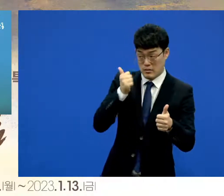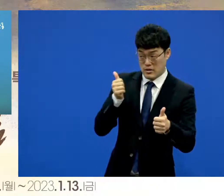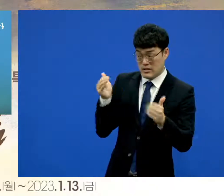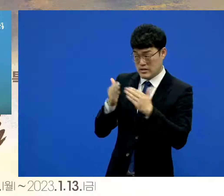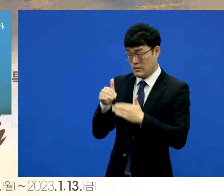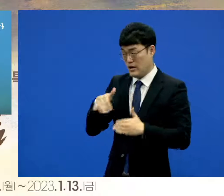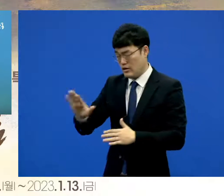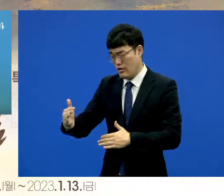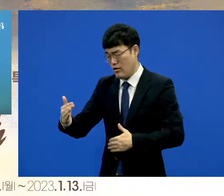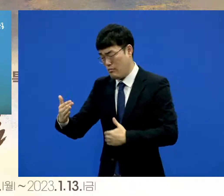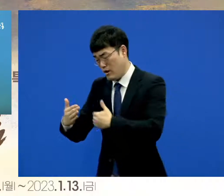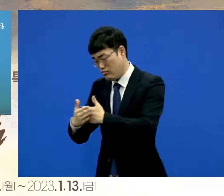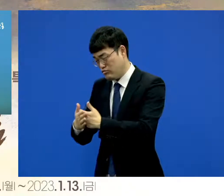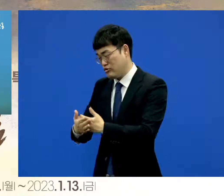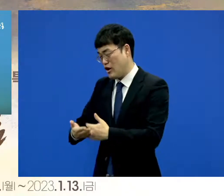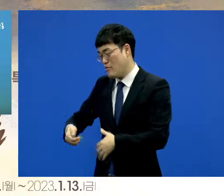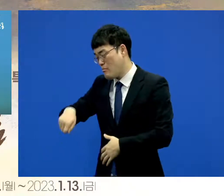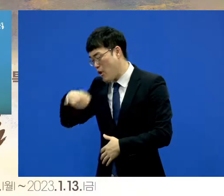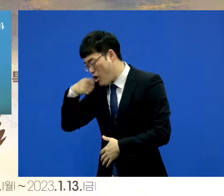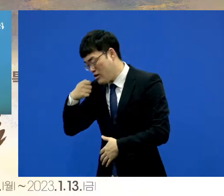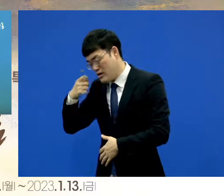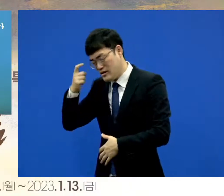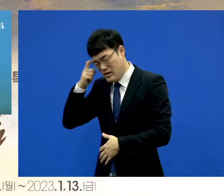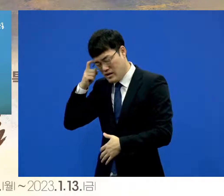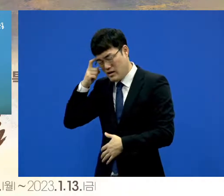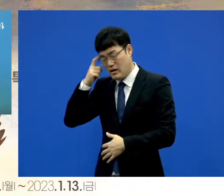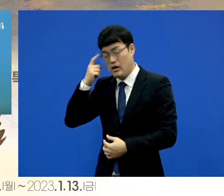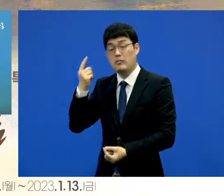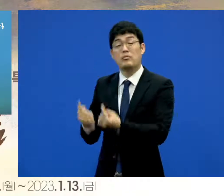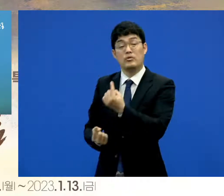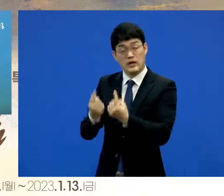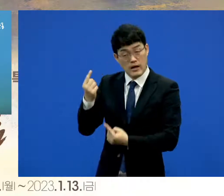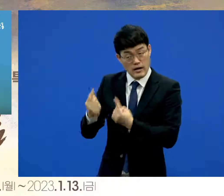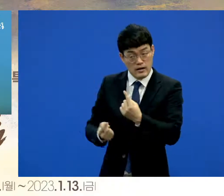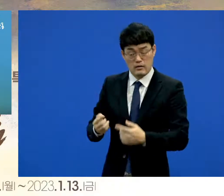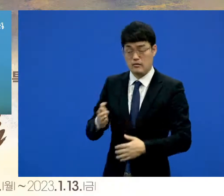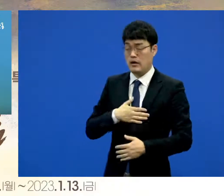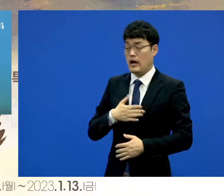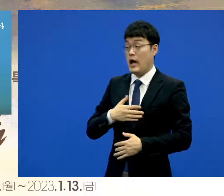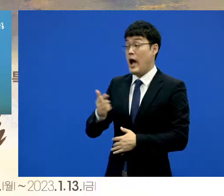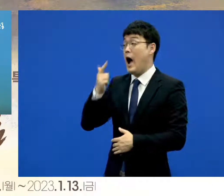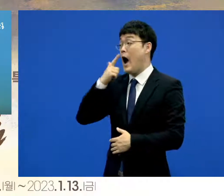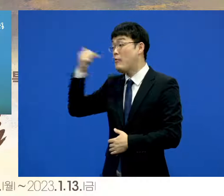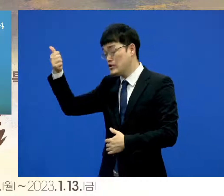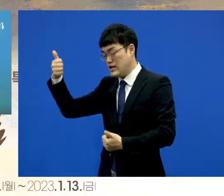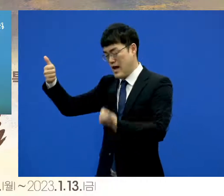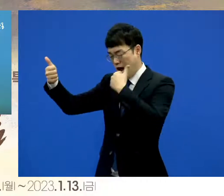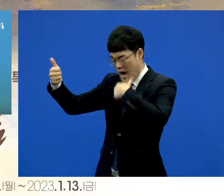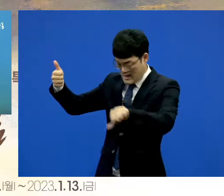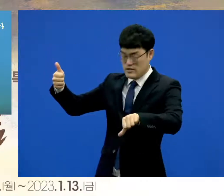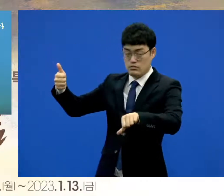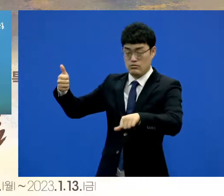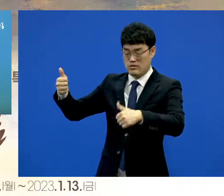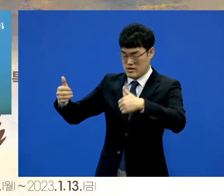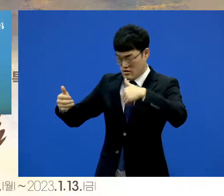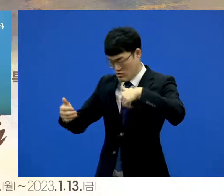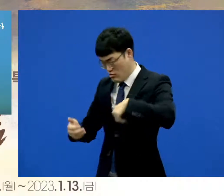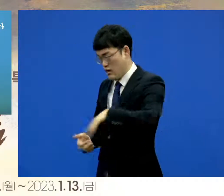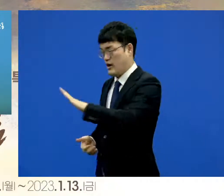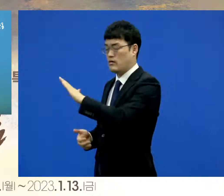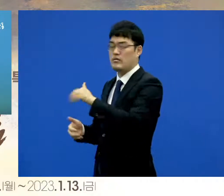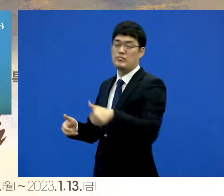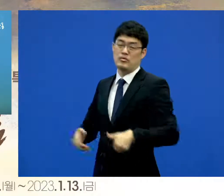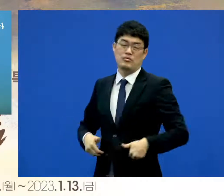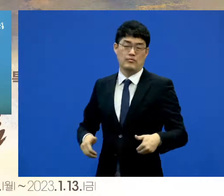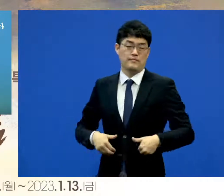찾아 먹는들 그게 행복할 수가 없어요. 아버지의 아들로 돌아가야 돼요. 그러려고 하면 아버지에게로 돌아가야 되고 아버지에게